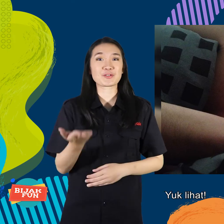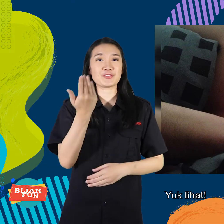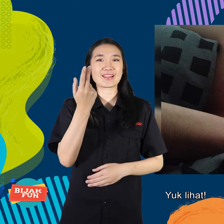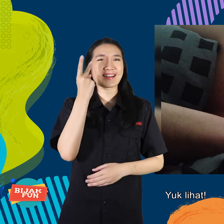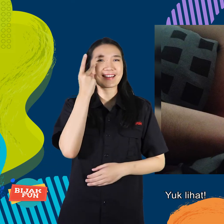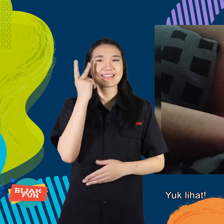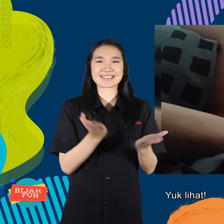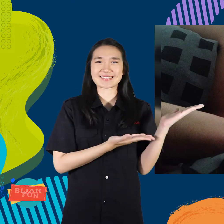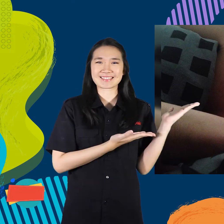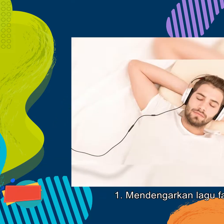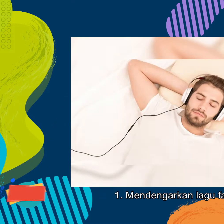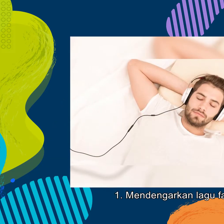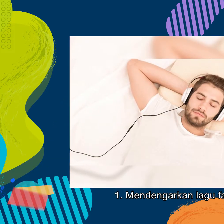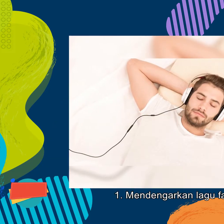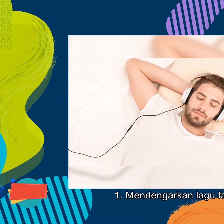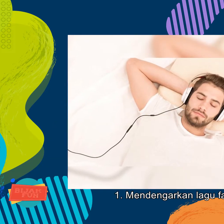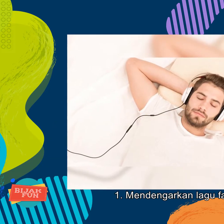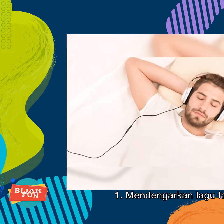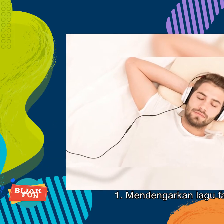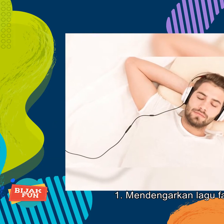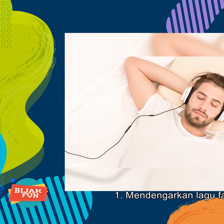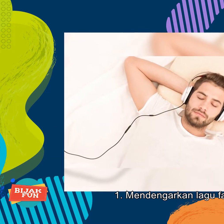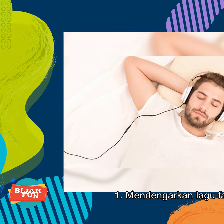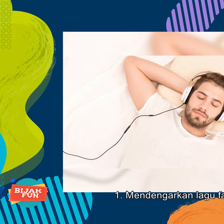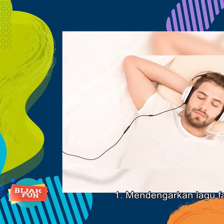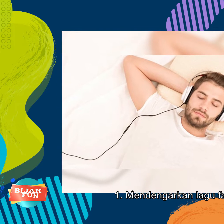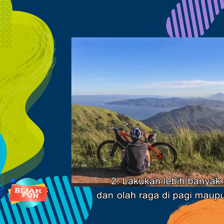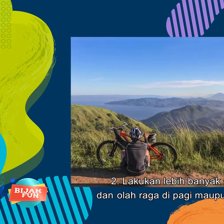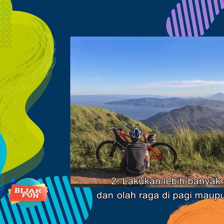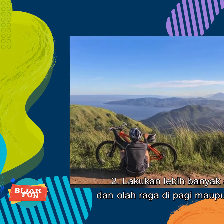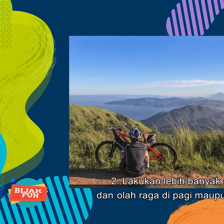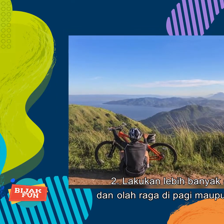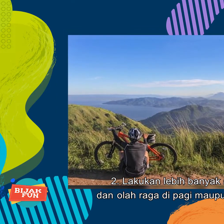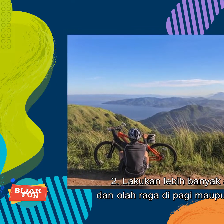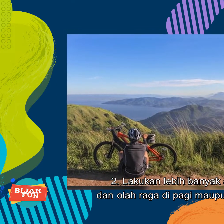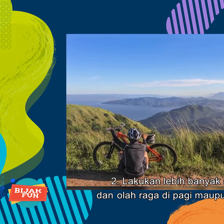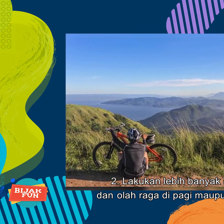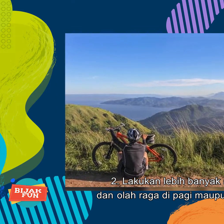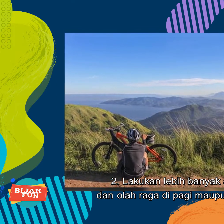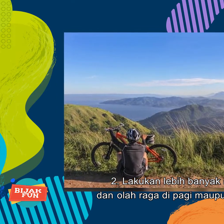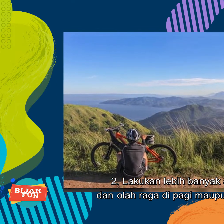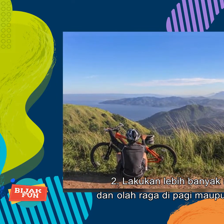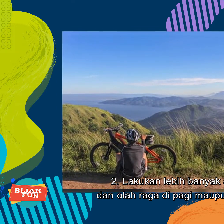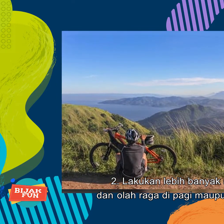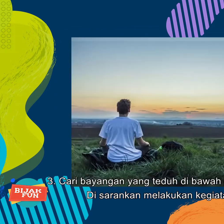lihat. 1. Mendengarkan lagu favorit. 2. Melakukan lebih banyak aktivitas dan